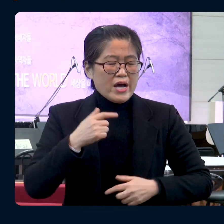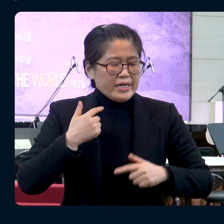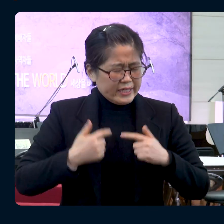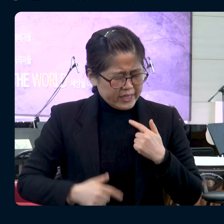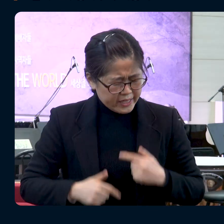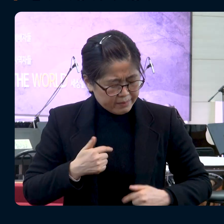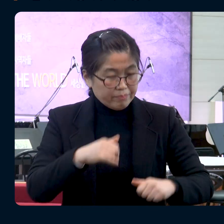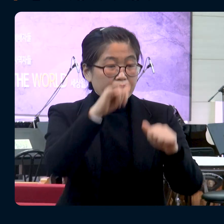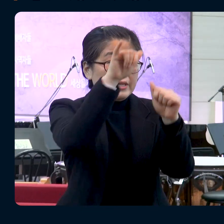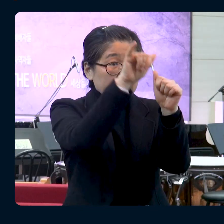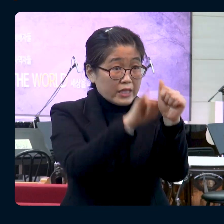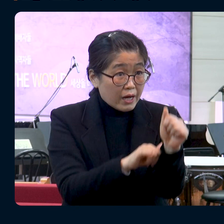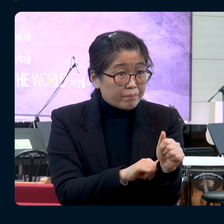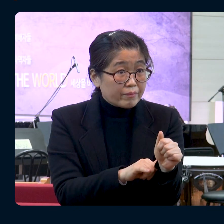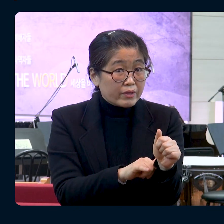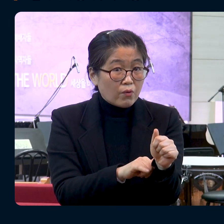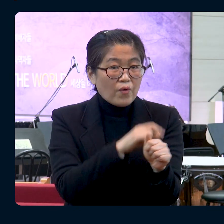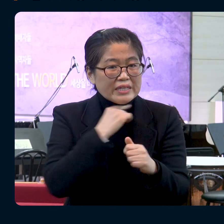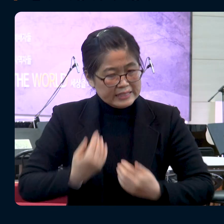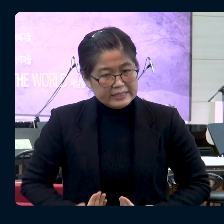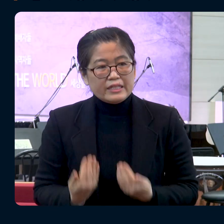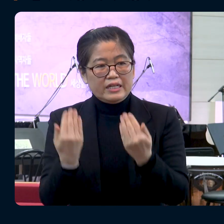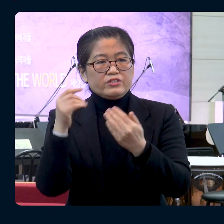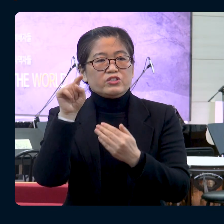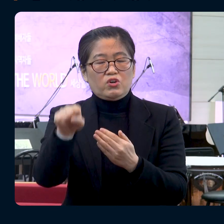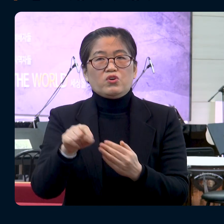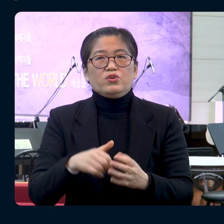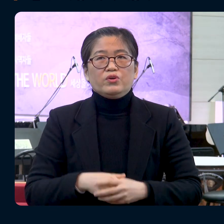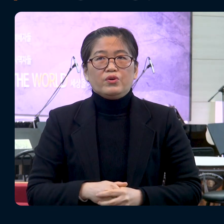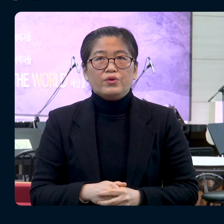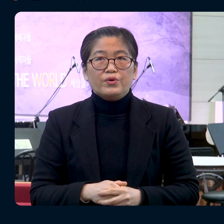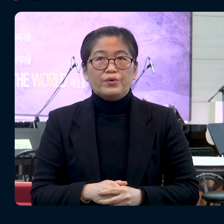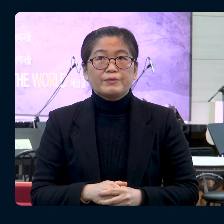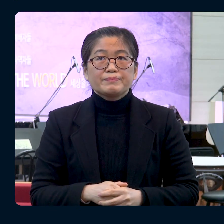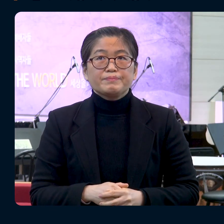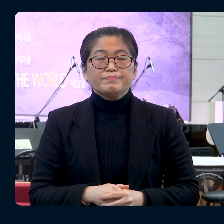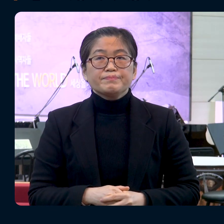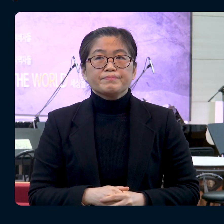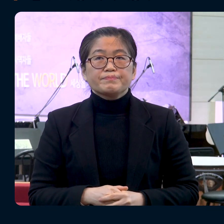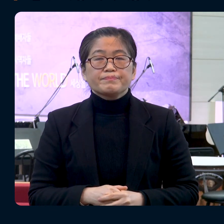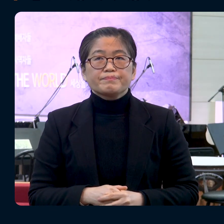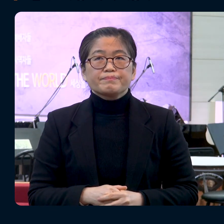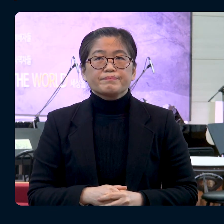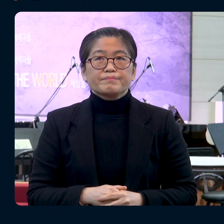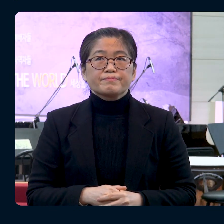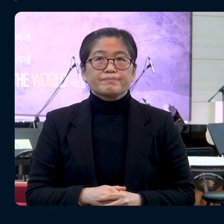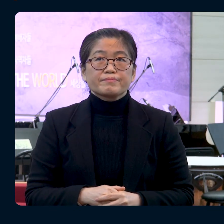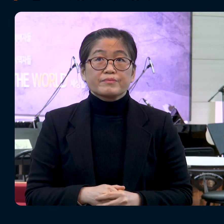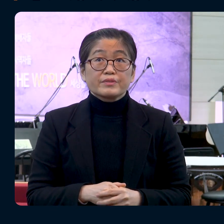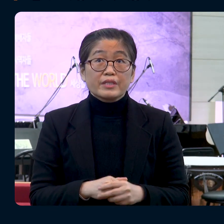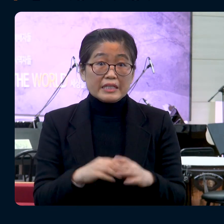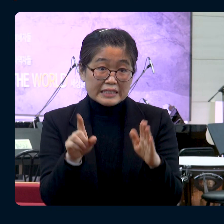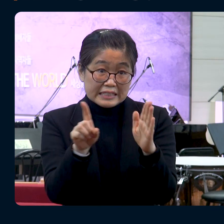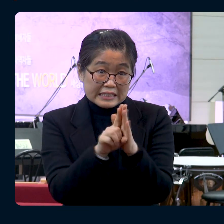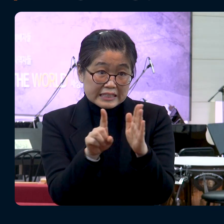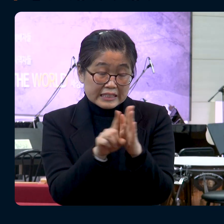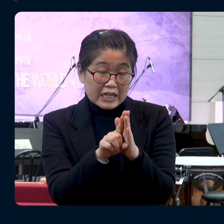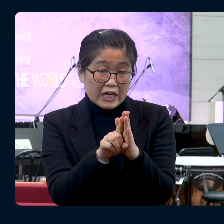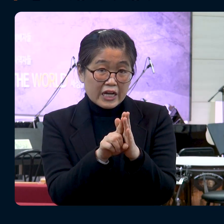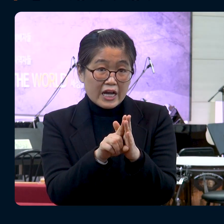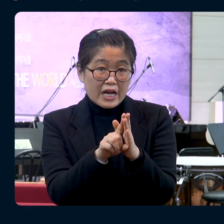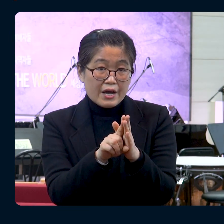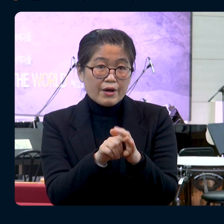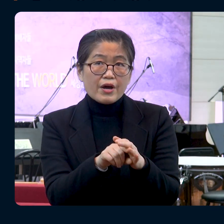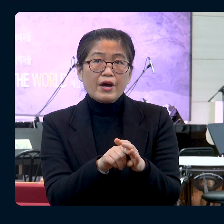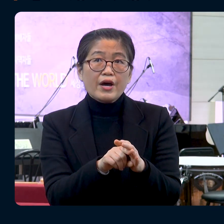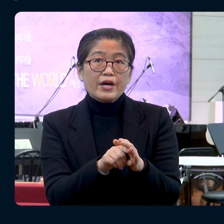손해보고 섬기고 희생하지 않고는요, 절대 그 삶이 아름다울 수가 없어요. 그 신앙이 아름다울